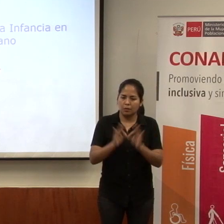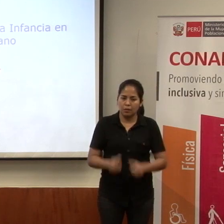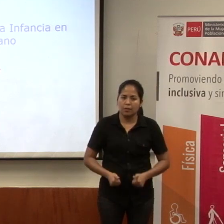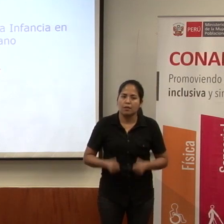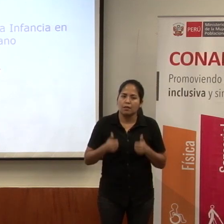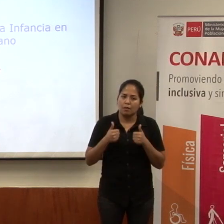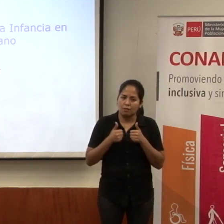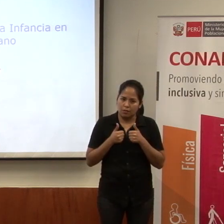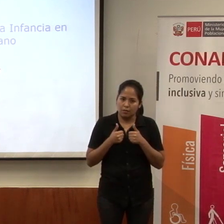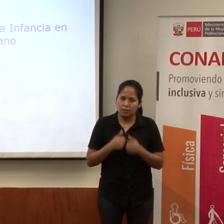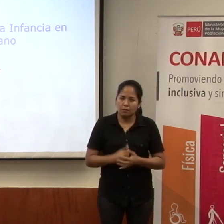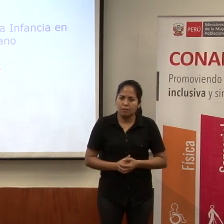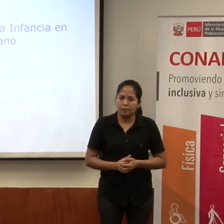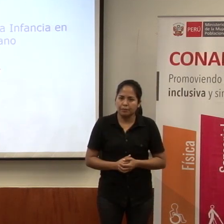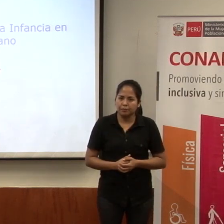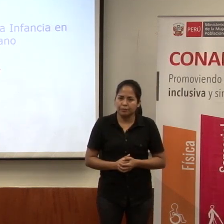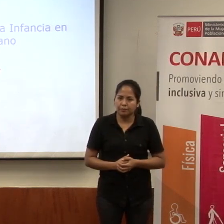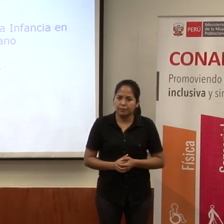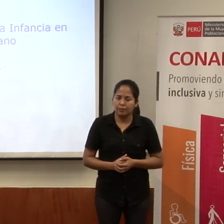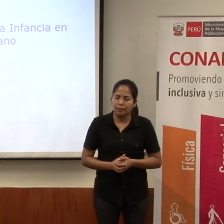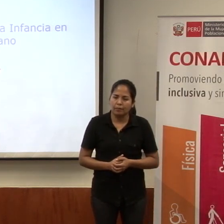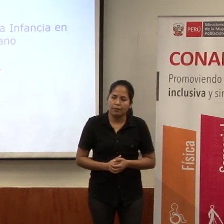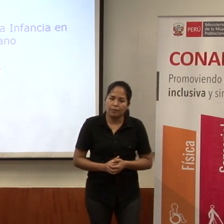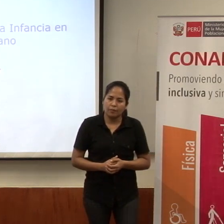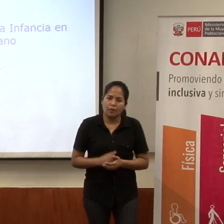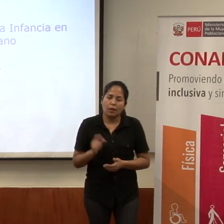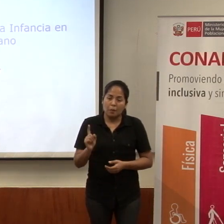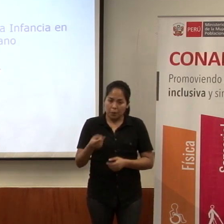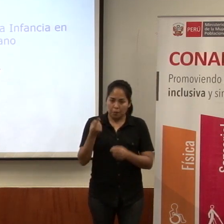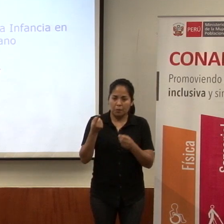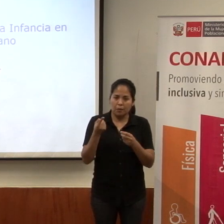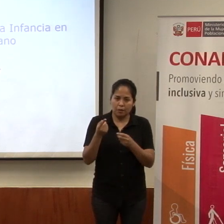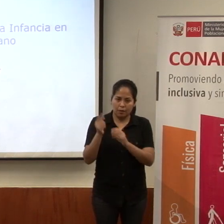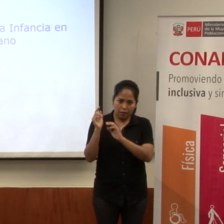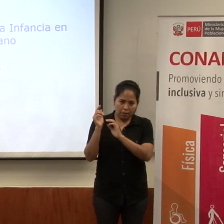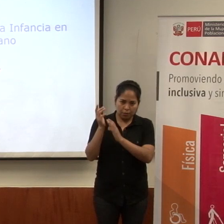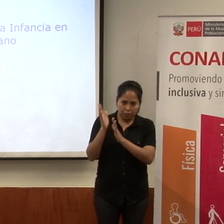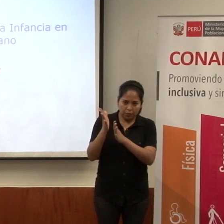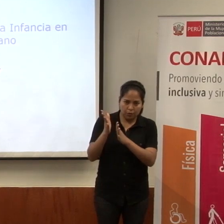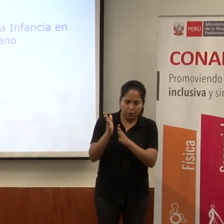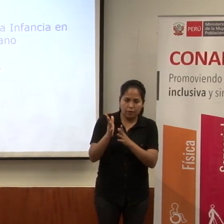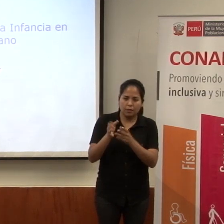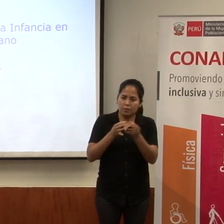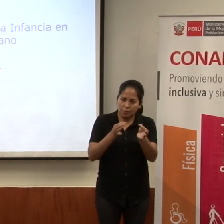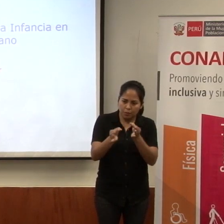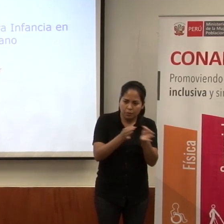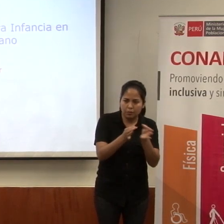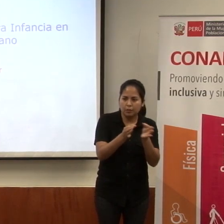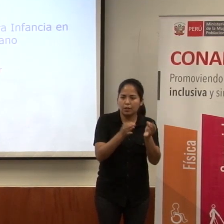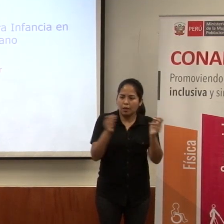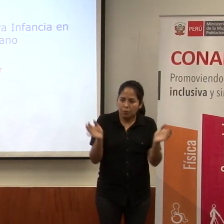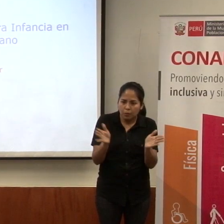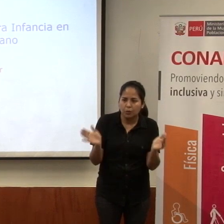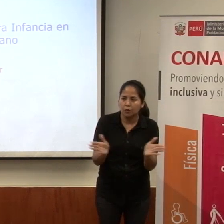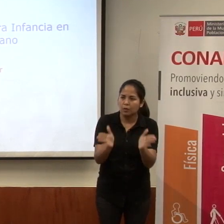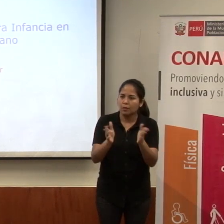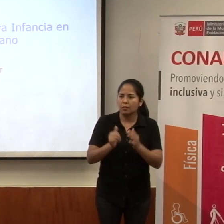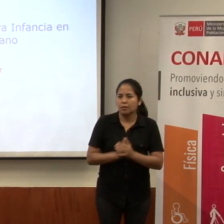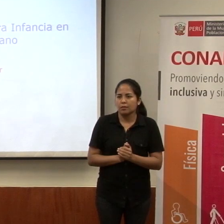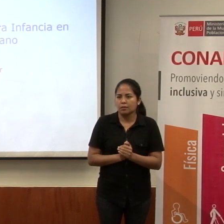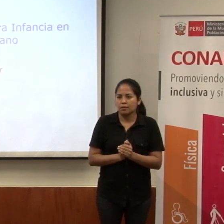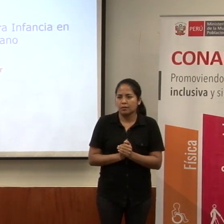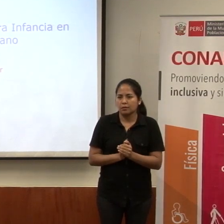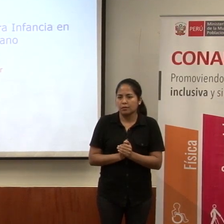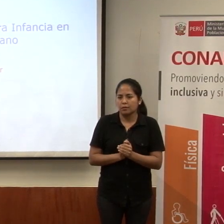sin desmerecer a los demás. Y en esa primera parte espero un poco motivarlos. Sé que